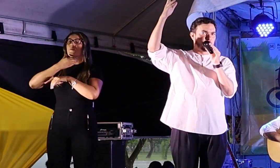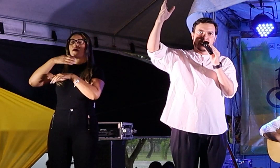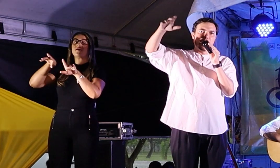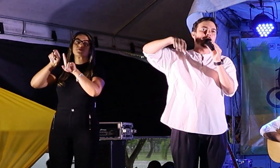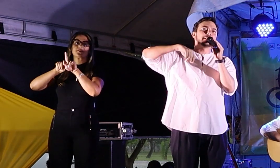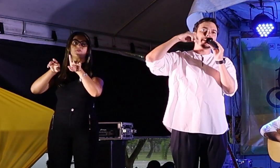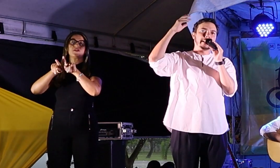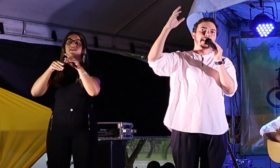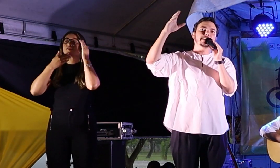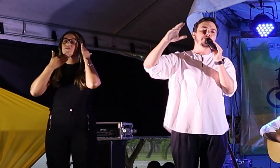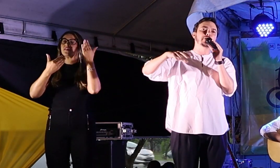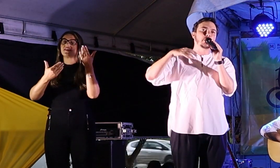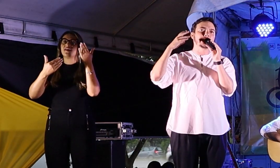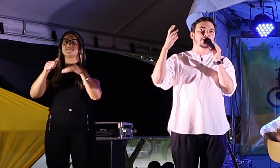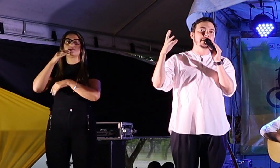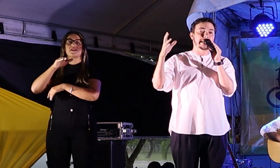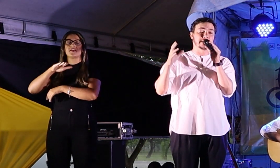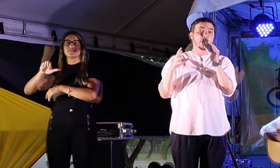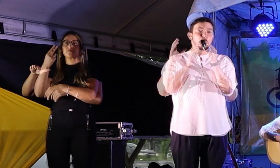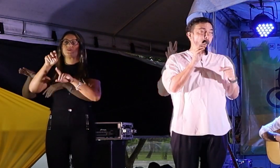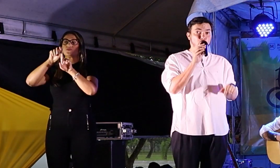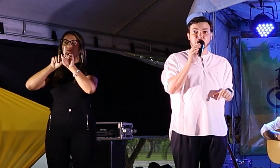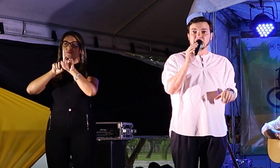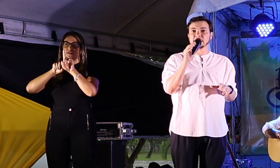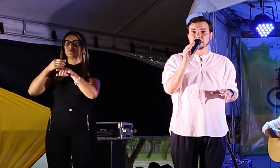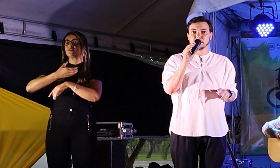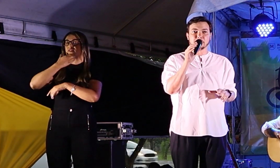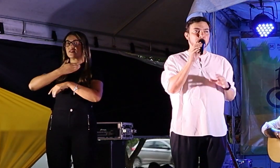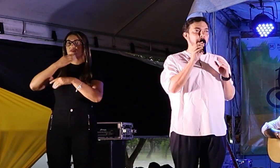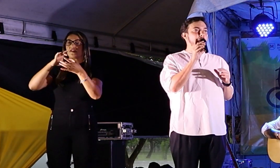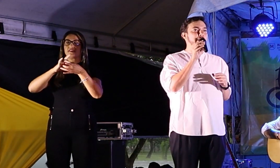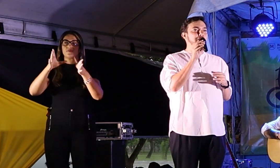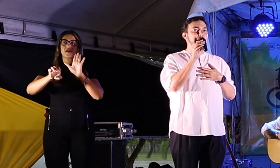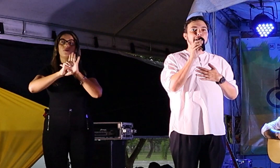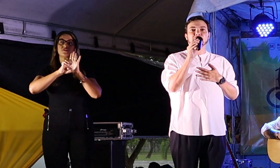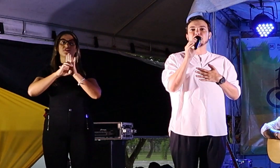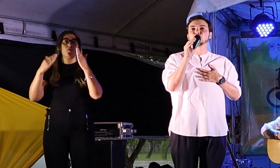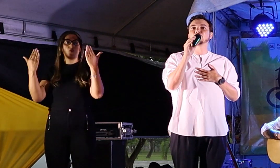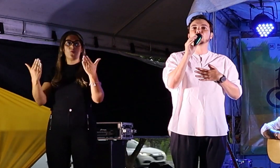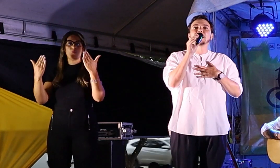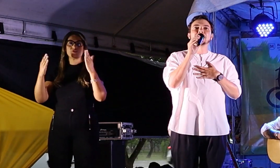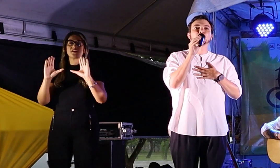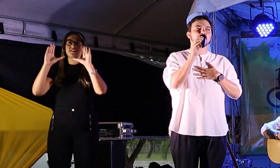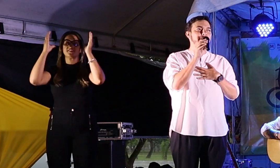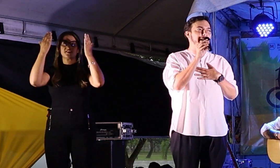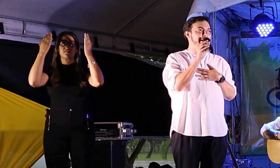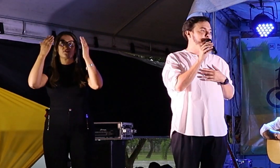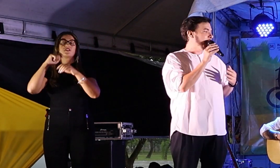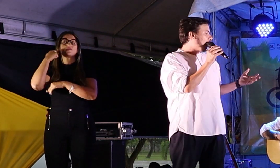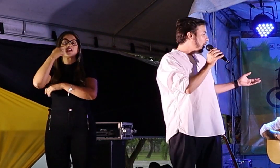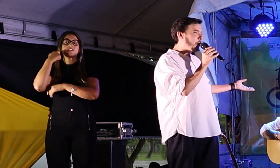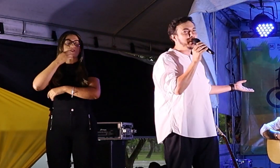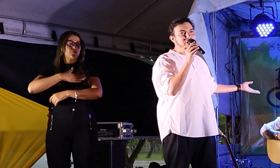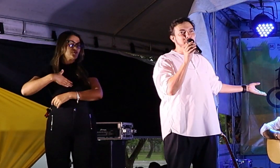artesanato, brincadeiras para as crianças, enfim, com a preocupação extensa. Hoje, aqui nesse lançamento, a gente tem artistas muito, muito queridos pela nossa